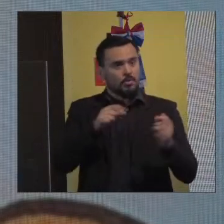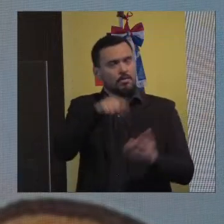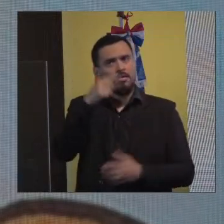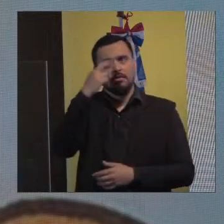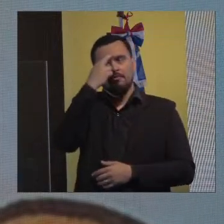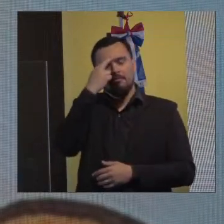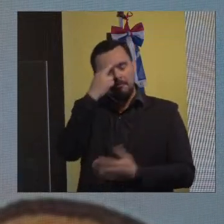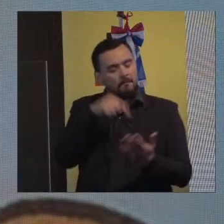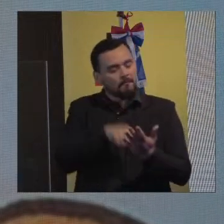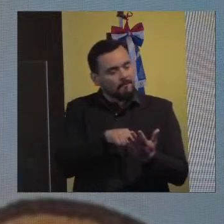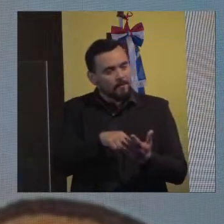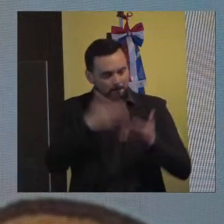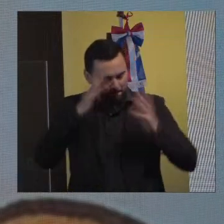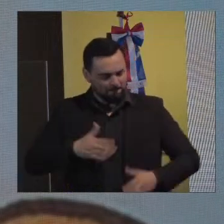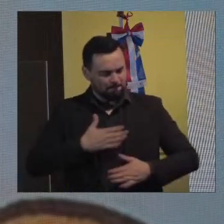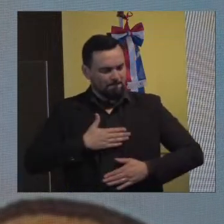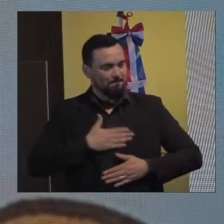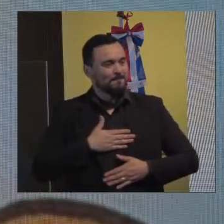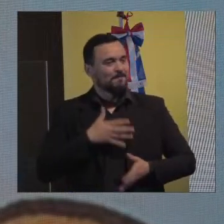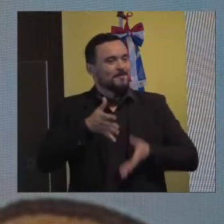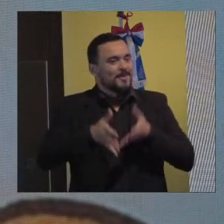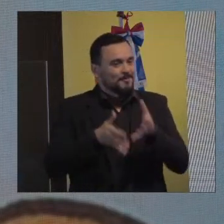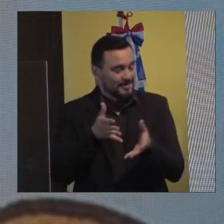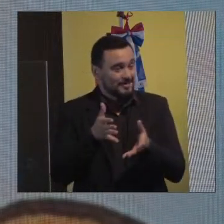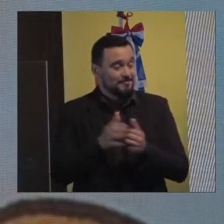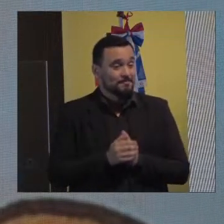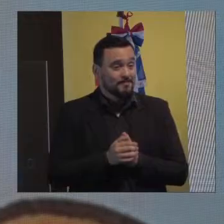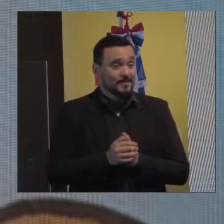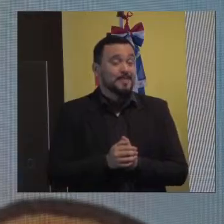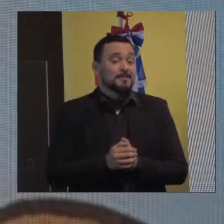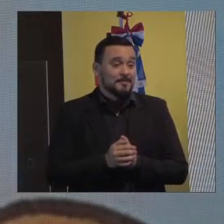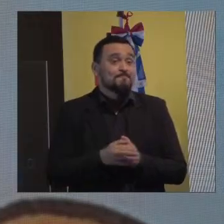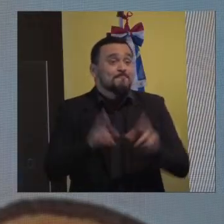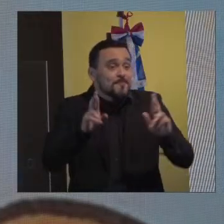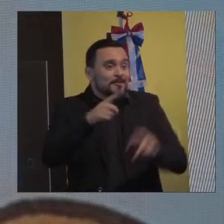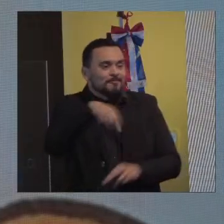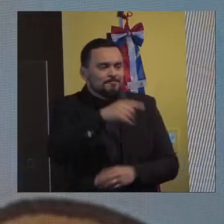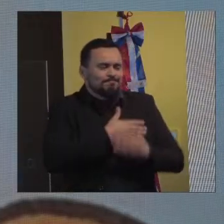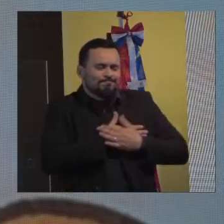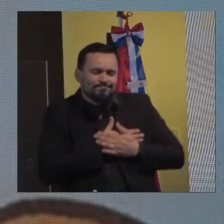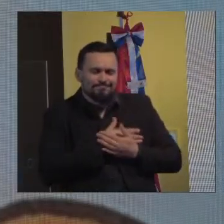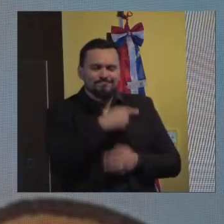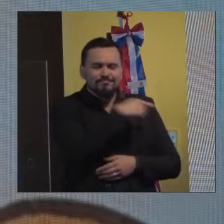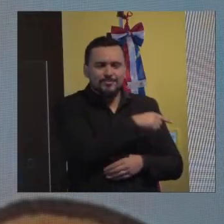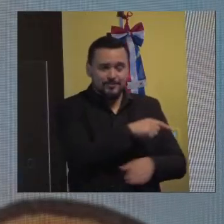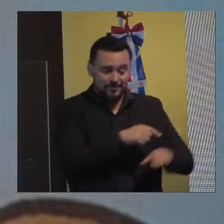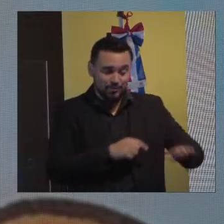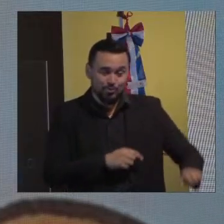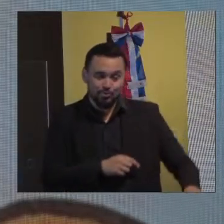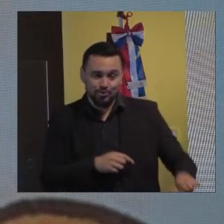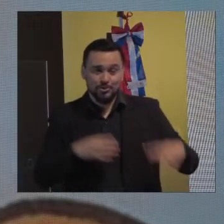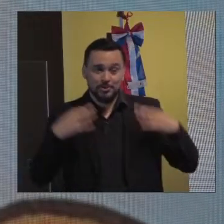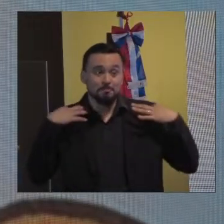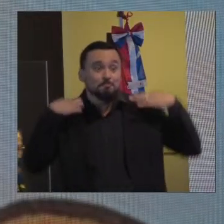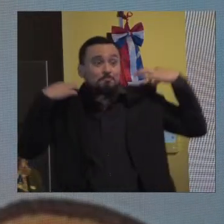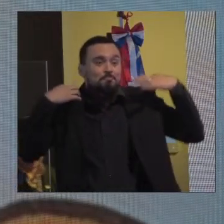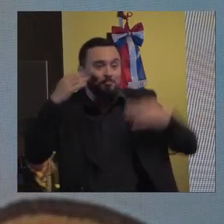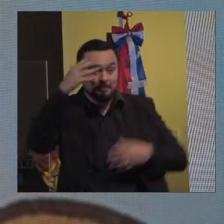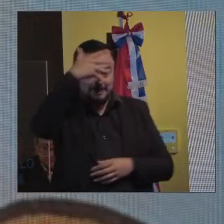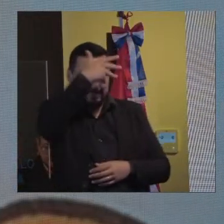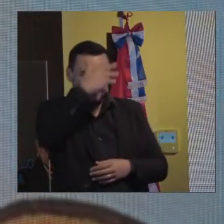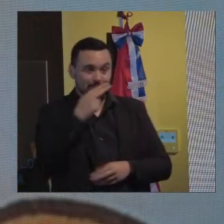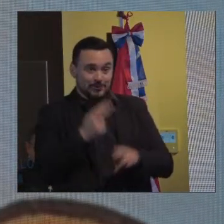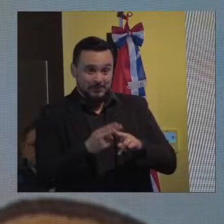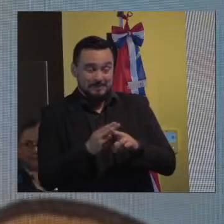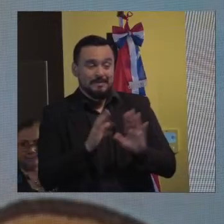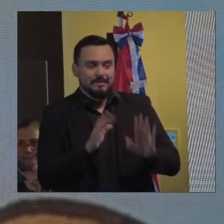lengua. Estamos seguros de que amarán al protagonista, quien va a proseguir su viaje infinito sembrando